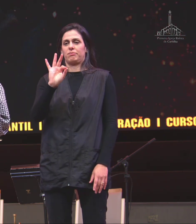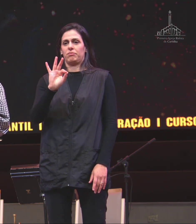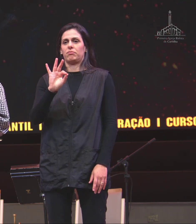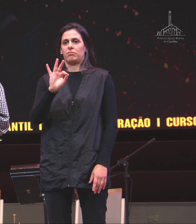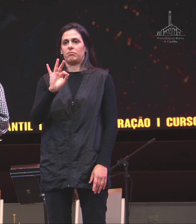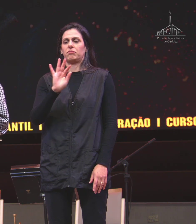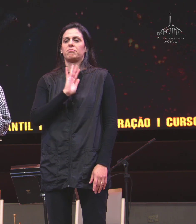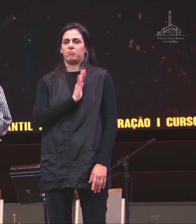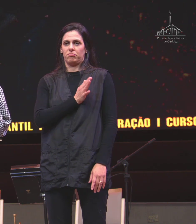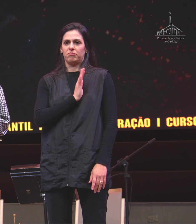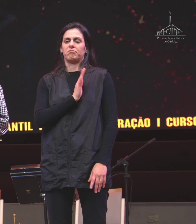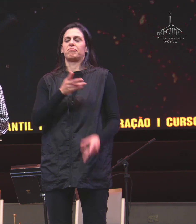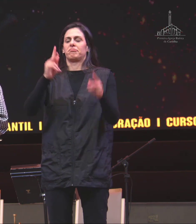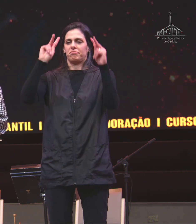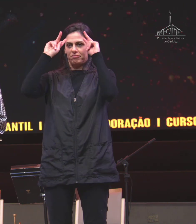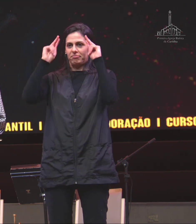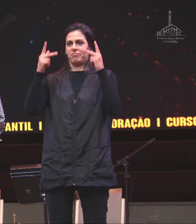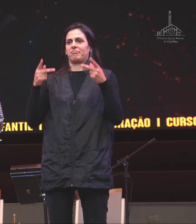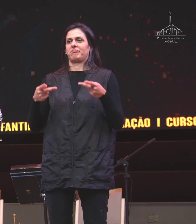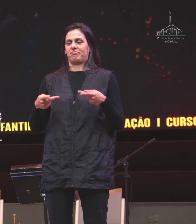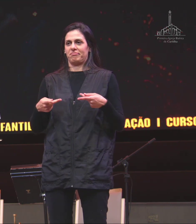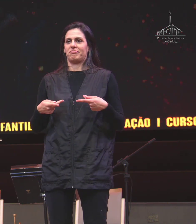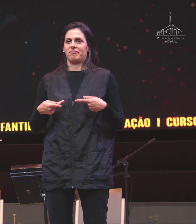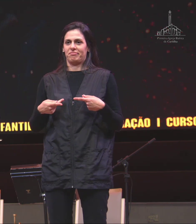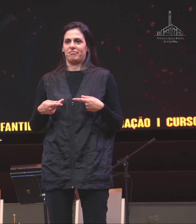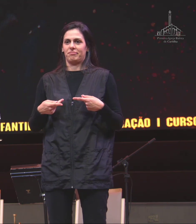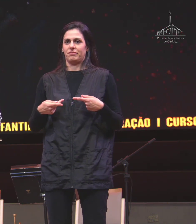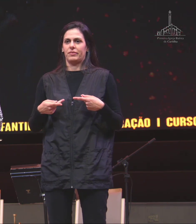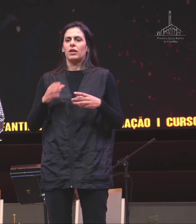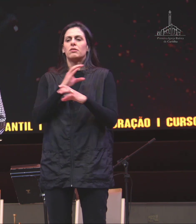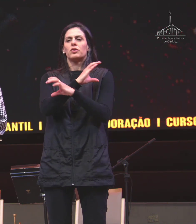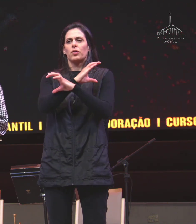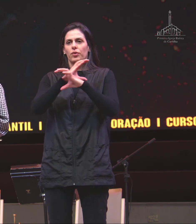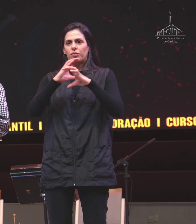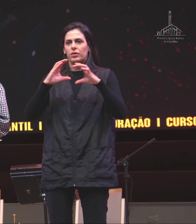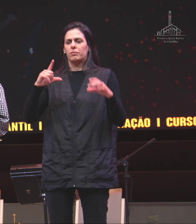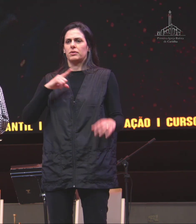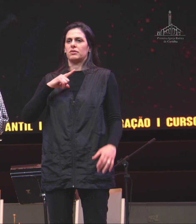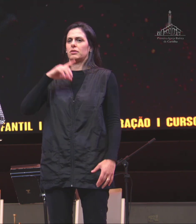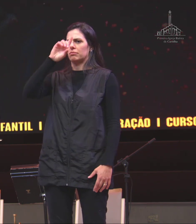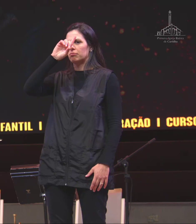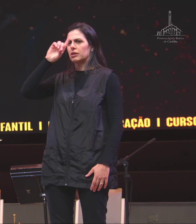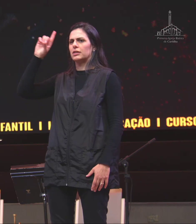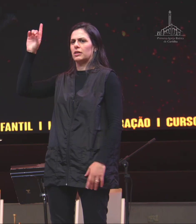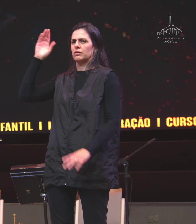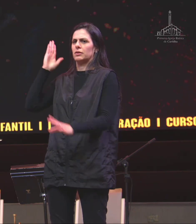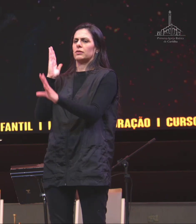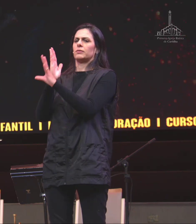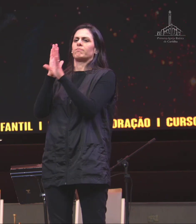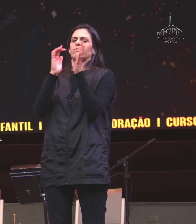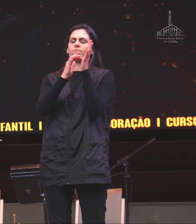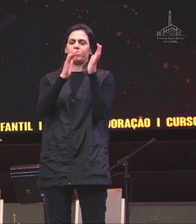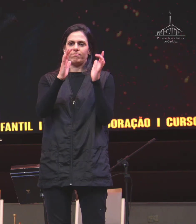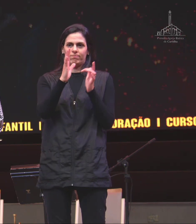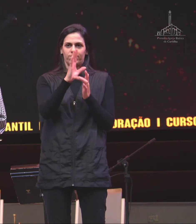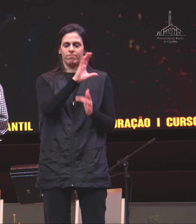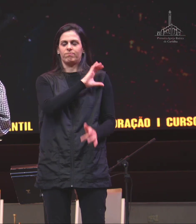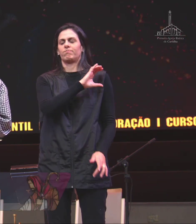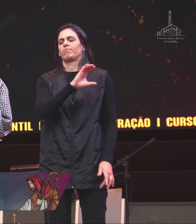Segunda Coríntios, eu sempre quero falar Corinthians, não pode, né, pastor? 3, 3. Muito